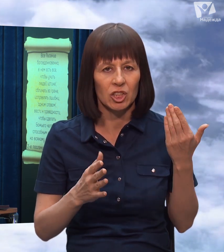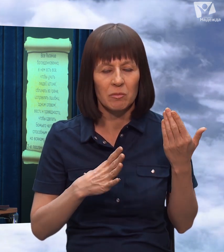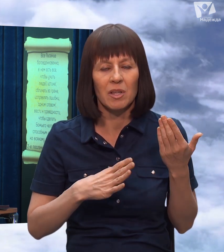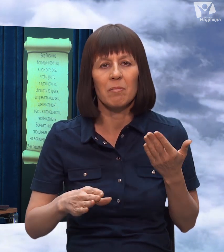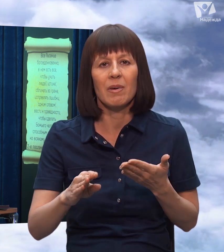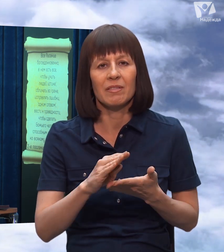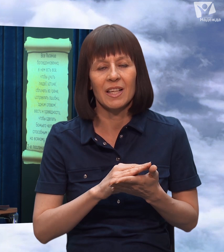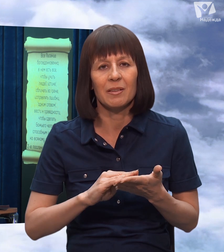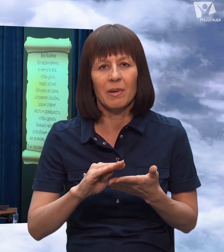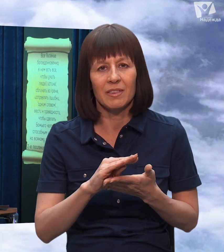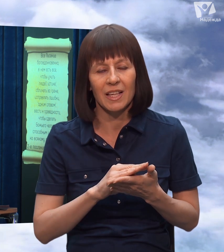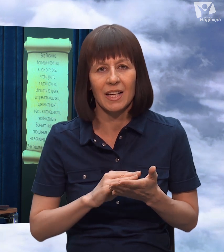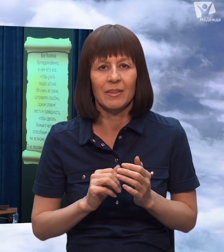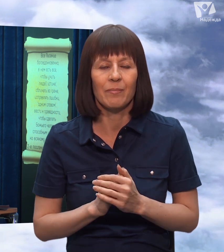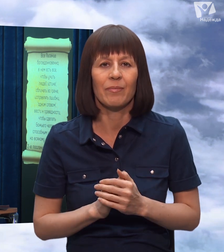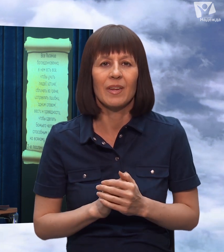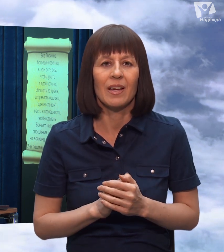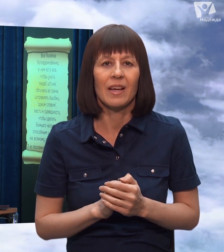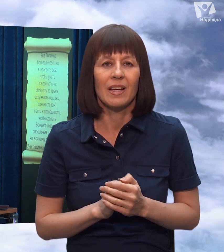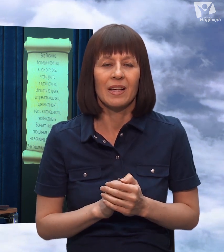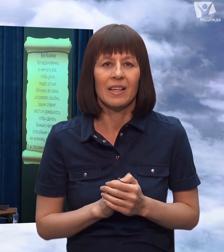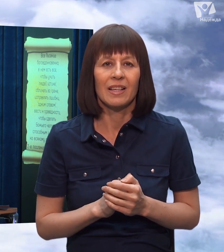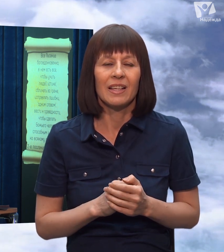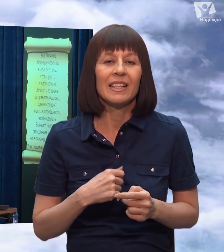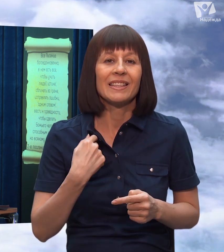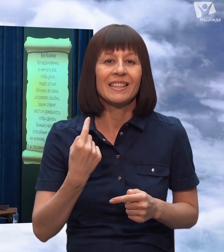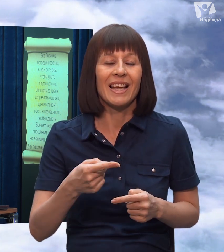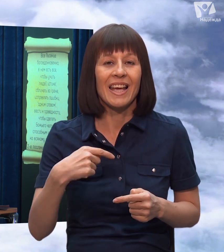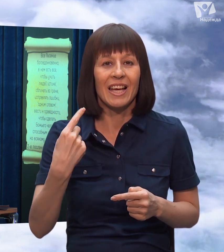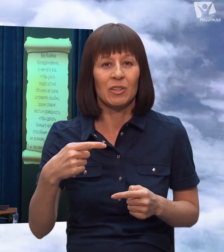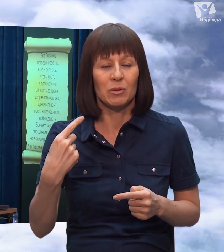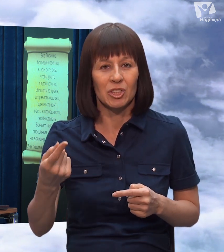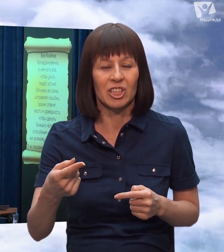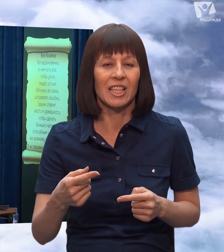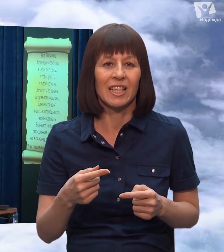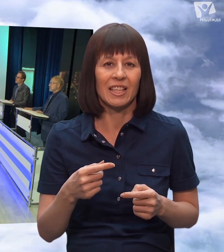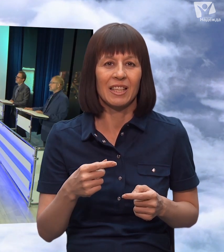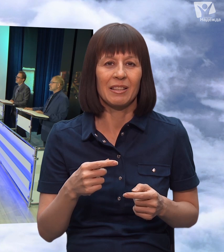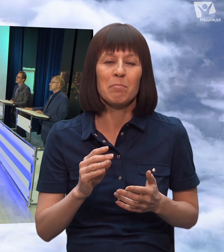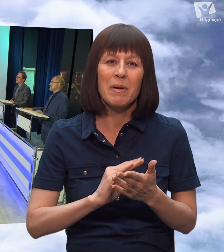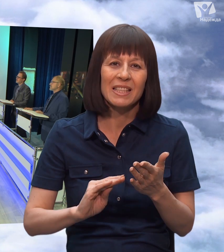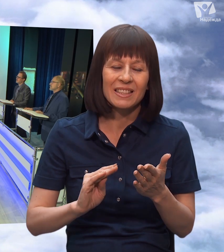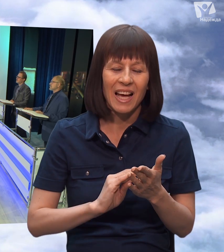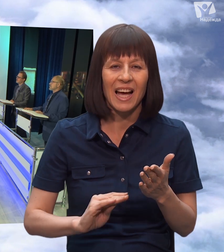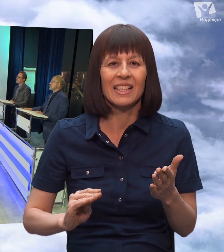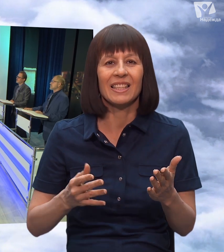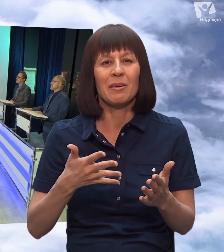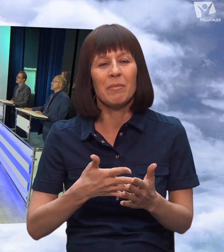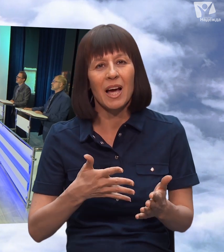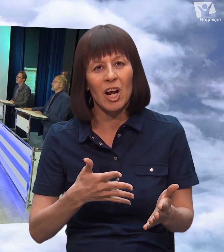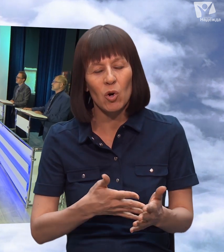книги книги второзаконие обращаются и последующей авторы пророки писателей священного канона